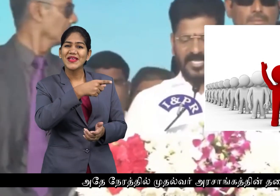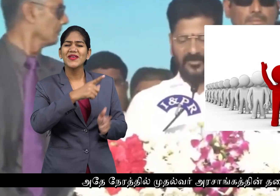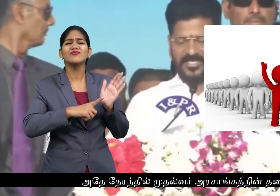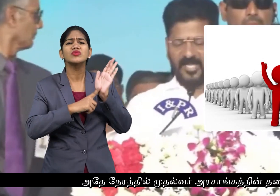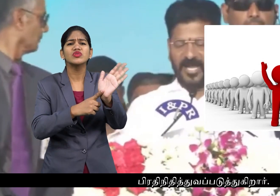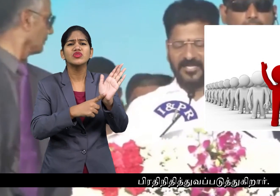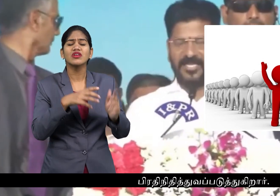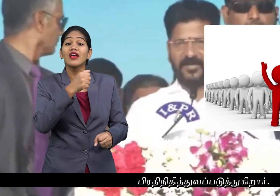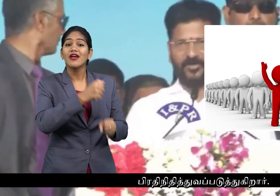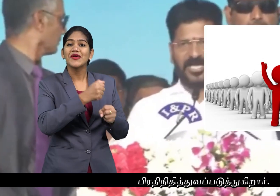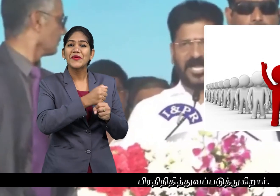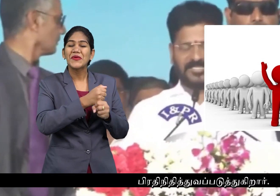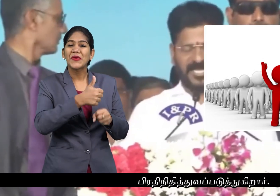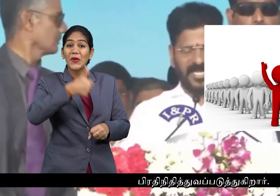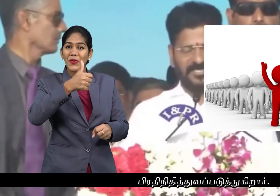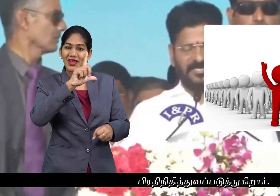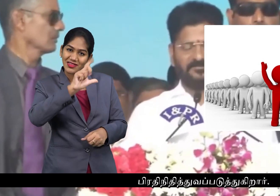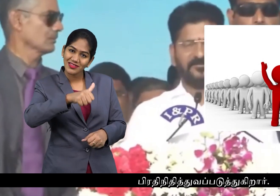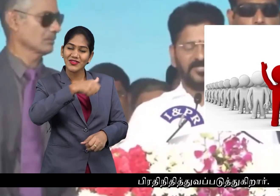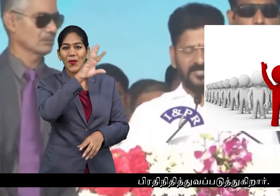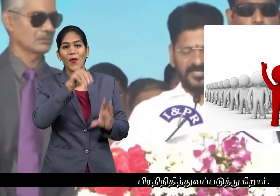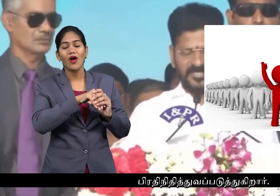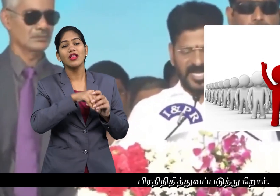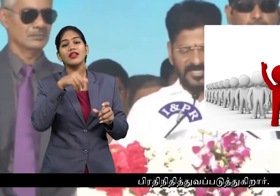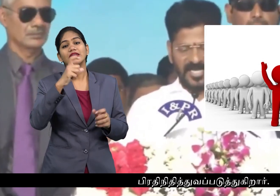அரசாங்கத்தின் தலைமையை பிரதிநிதித்துவப்படுத்துகிறார்.